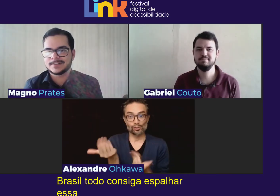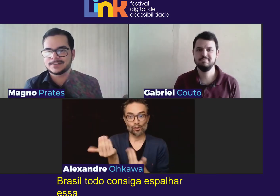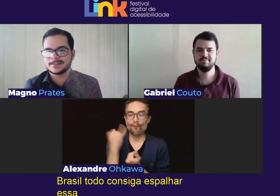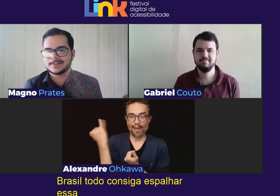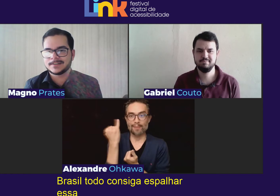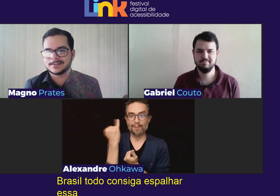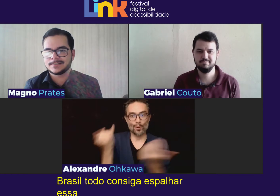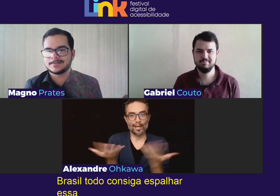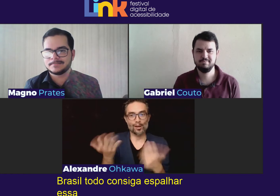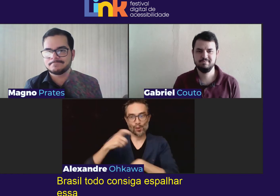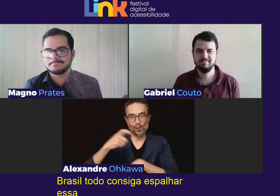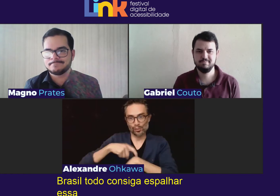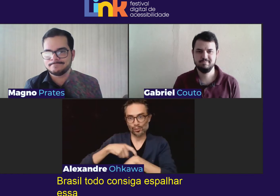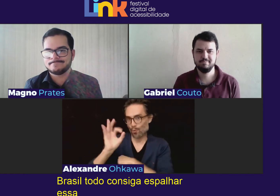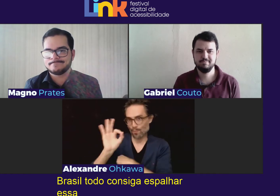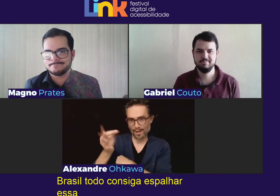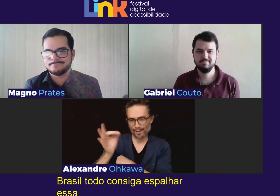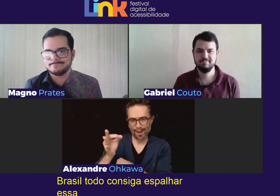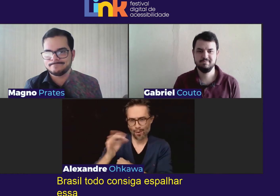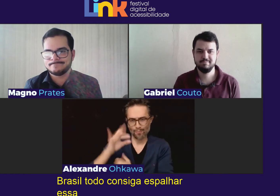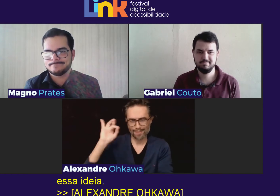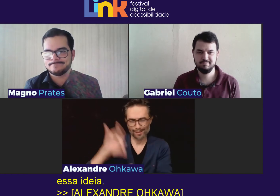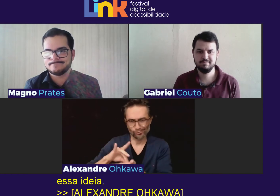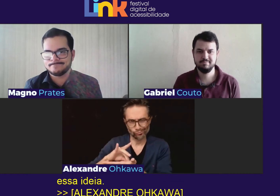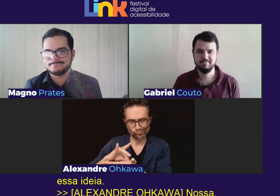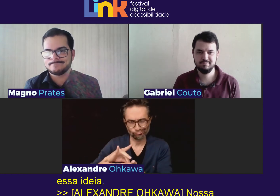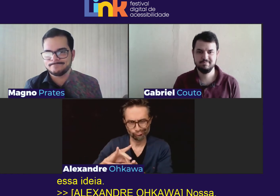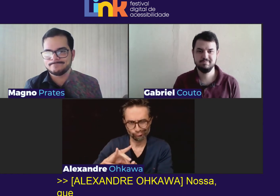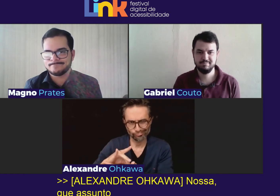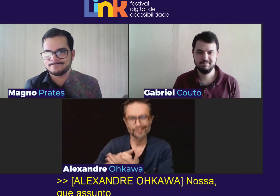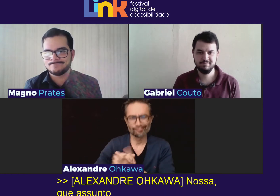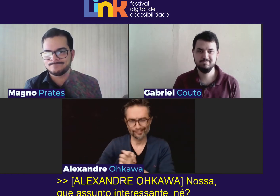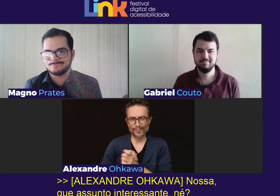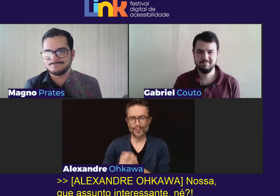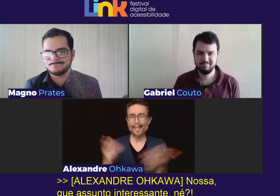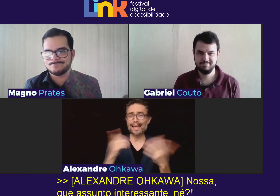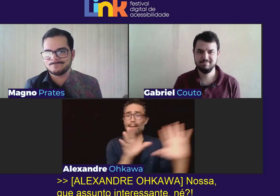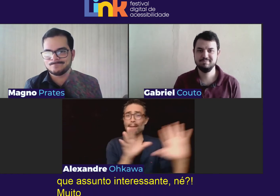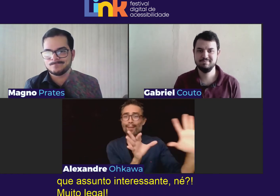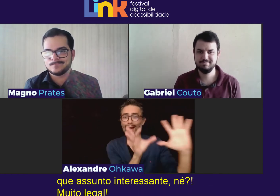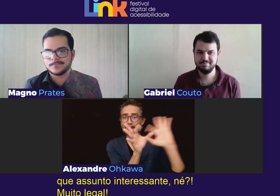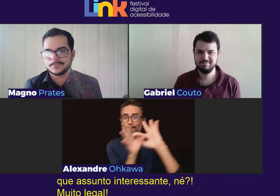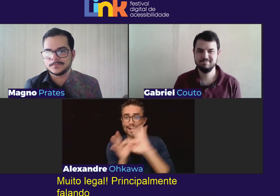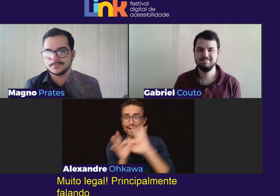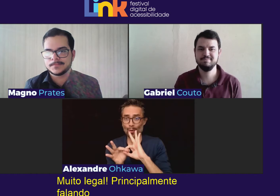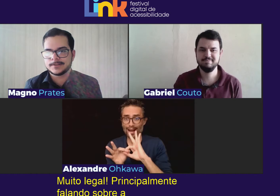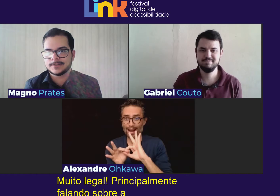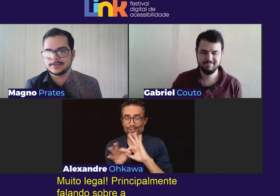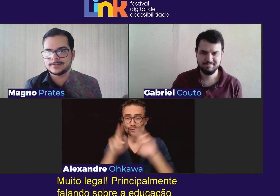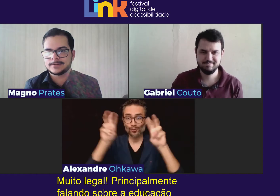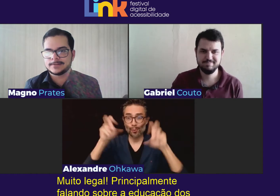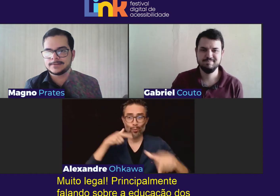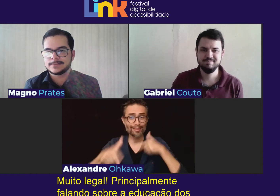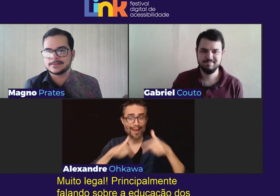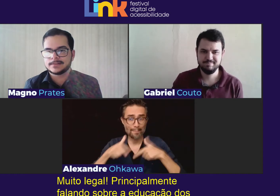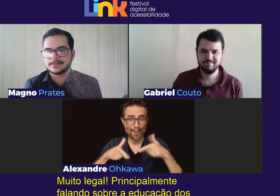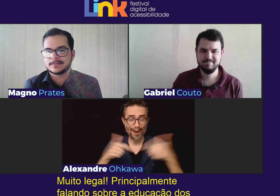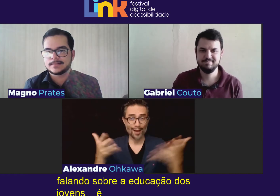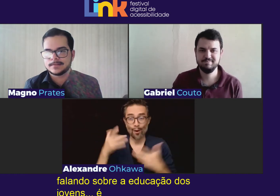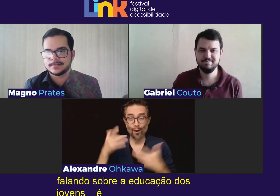Nossa, que assunto interessante, né? Muito legal, principalmente falando sobre a educação dos jovens. É verdade, é um contexto,